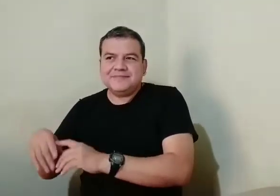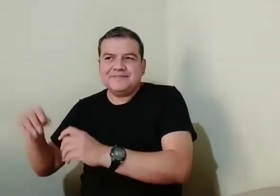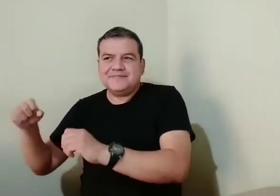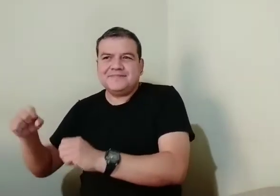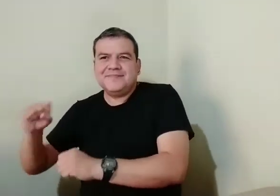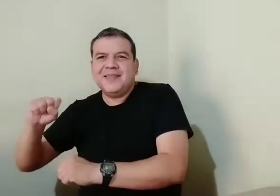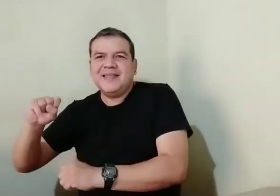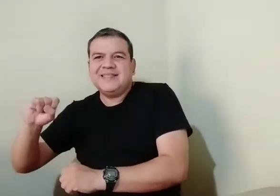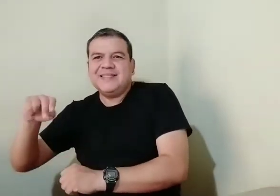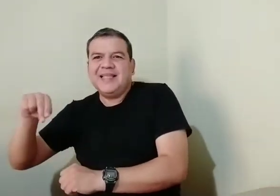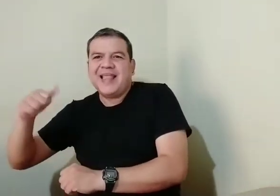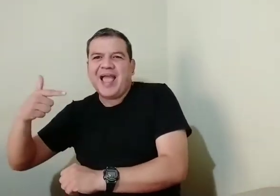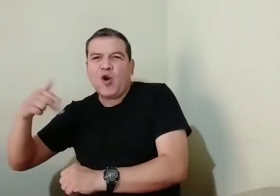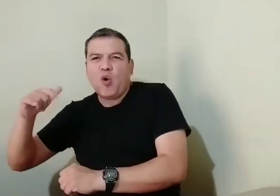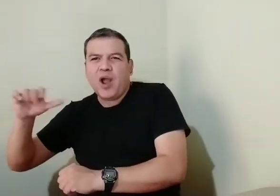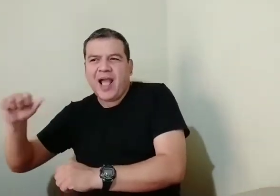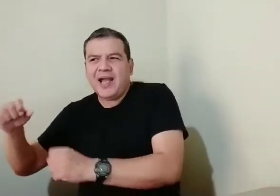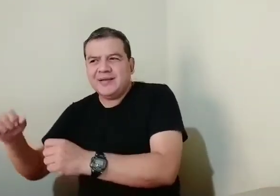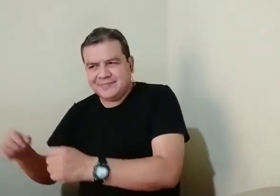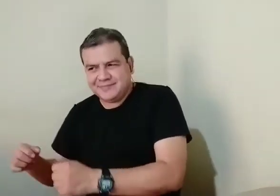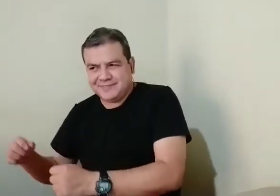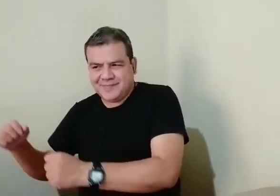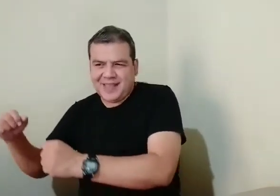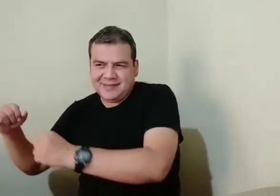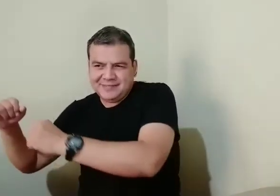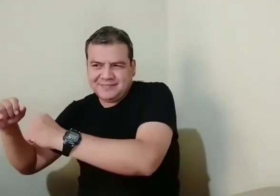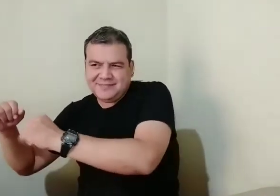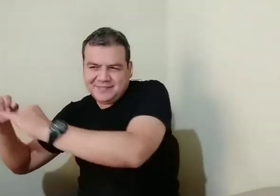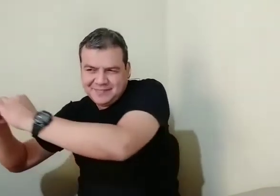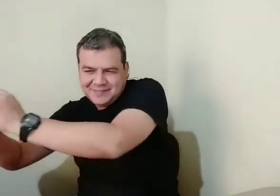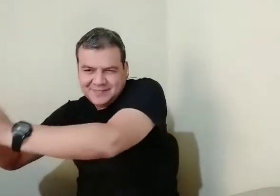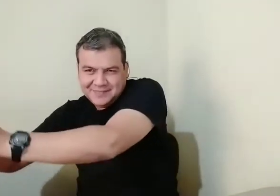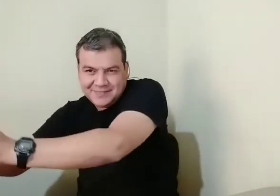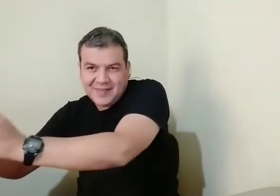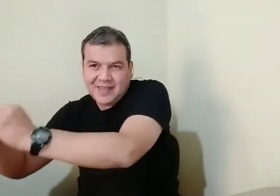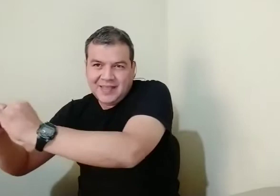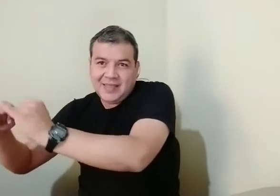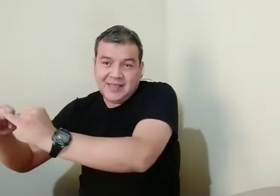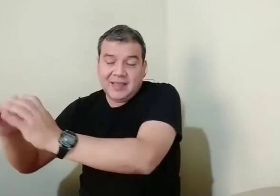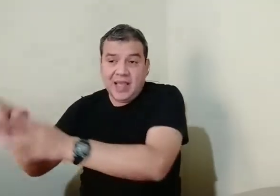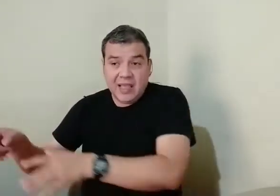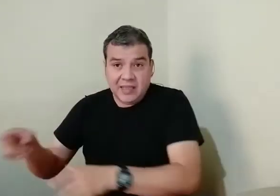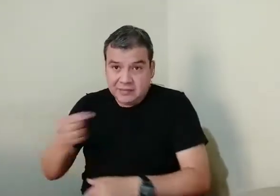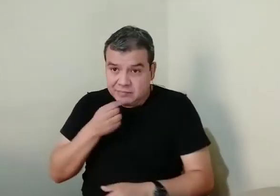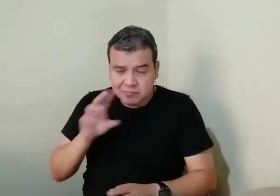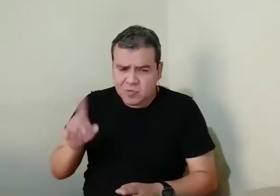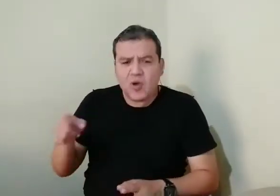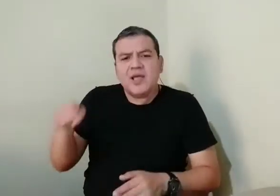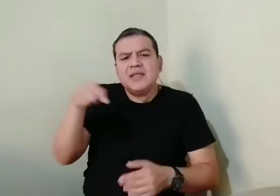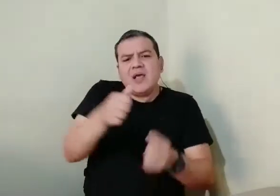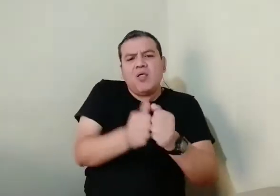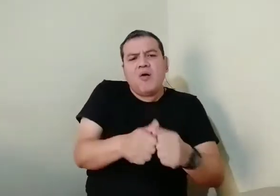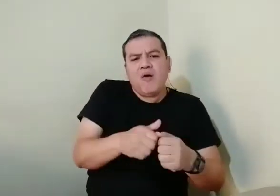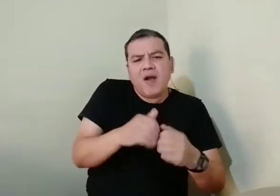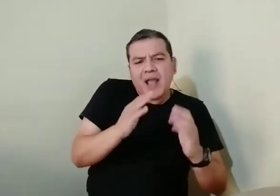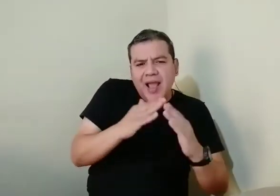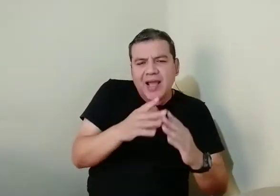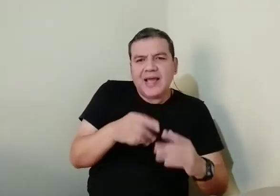cosas celestiales. Las mismas palabras que él había hablado a Israel por medio de